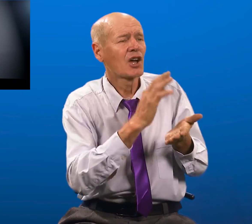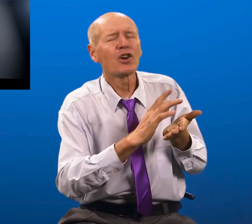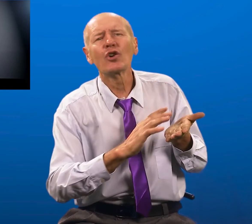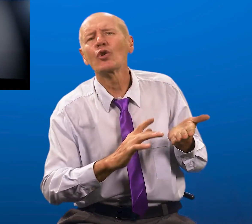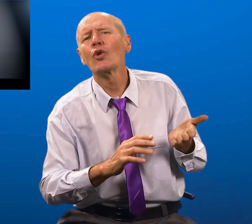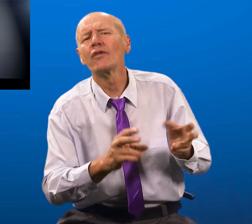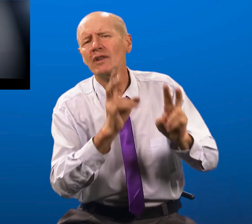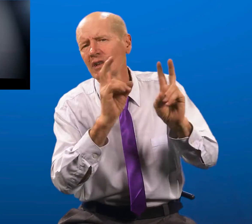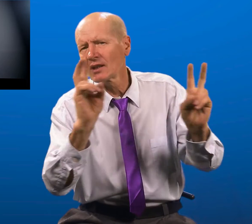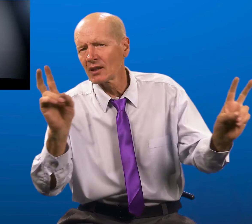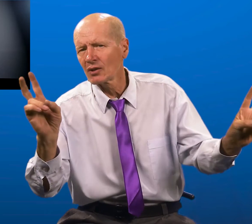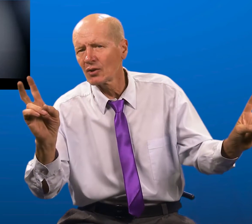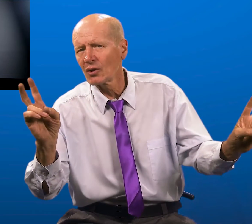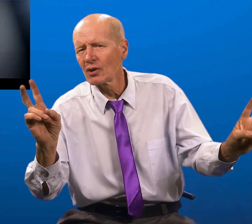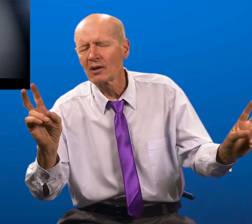кровь. Никто не